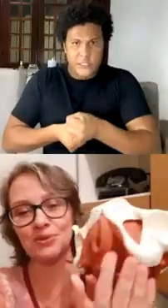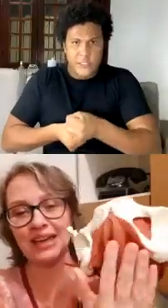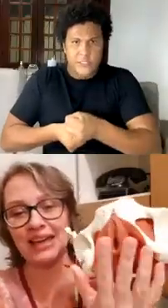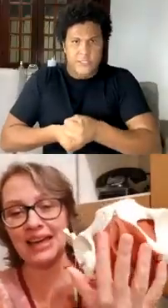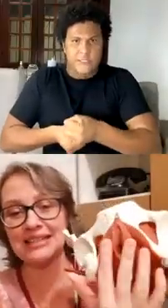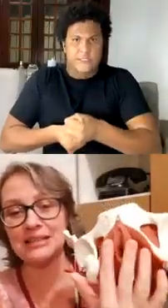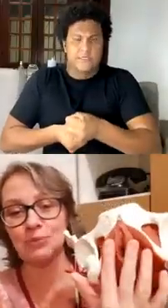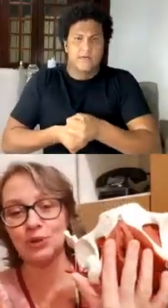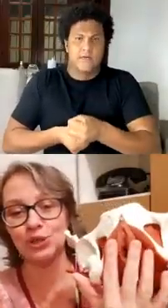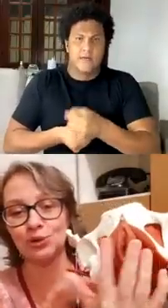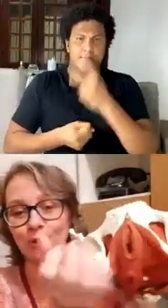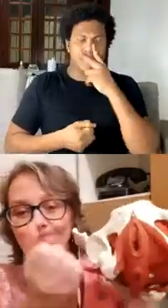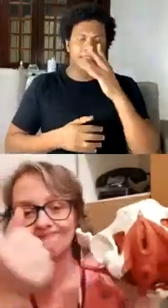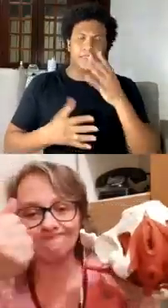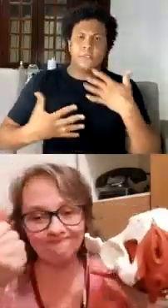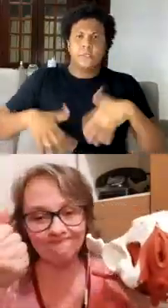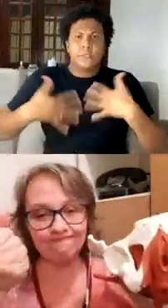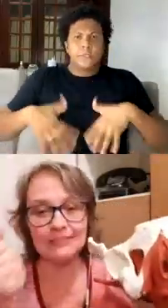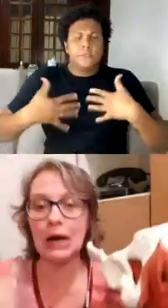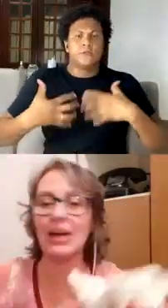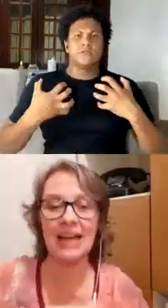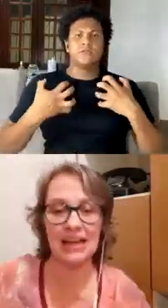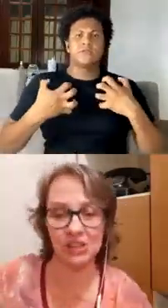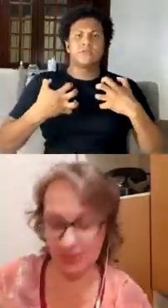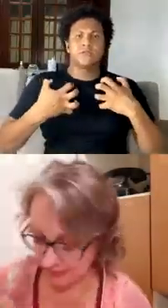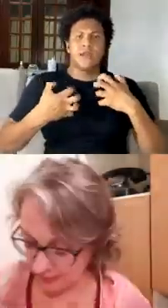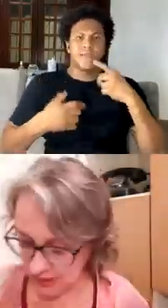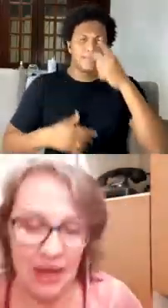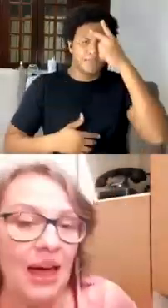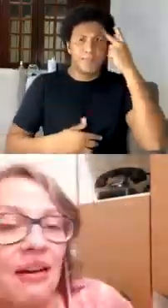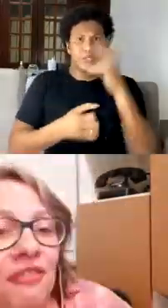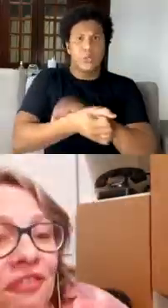Fazem com que esse músculo não relaxe.